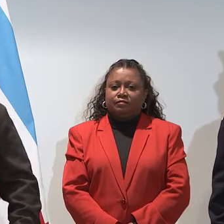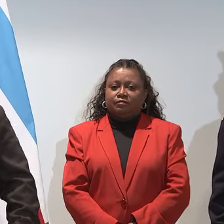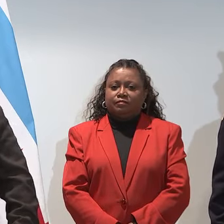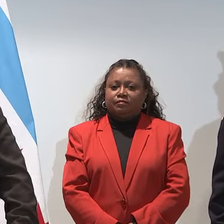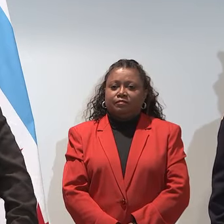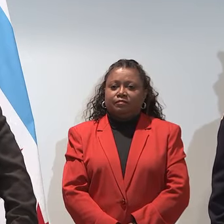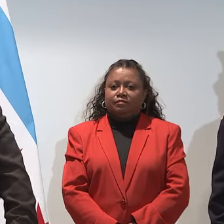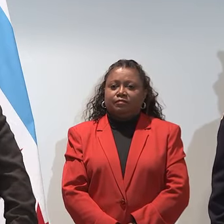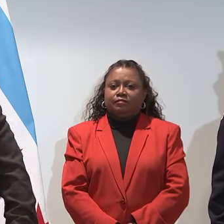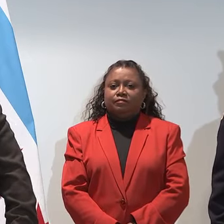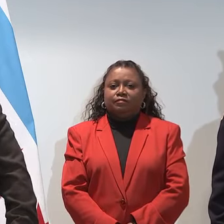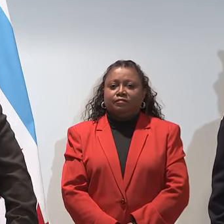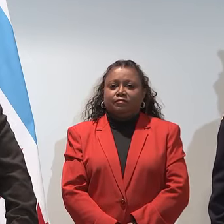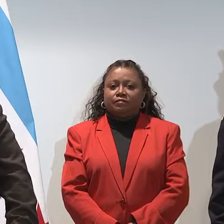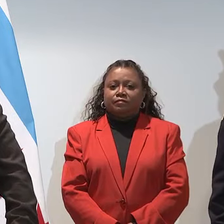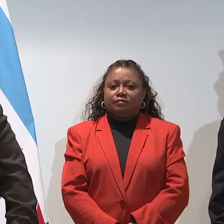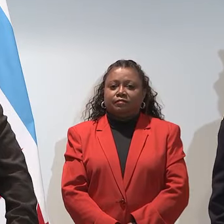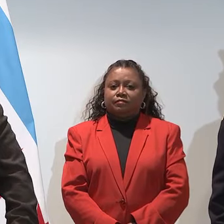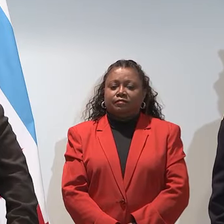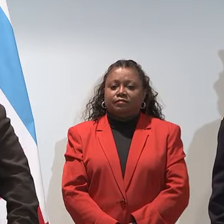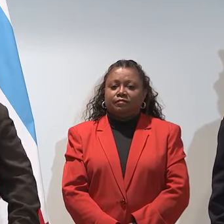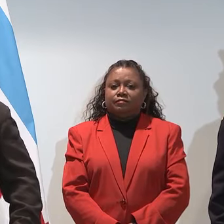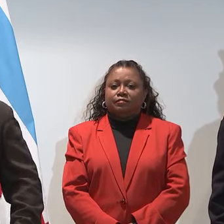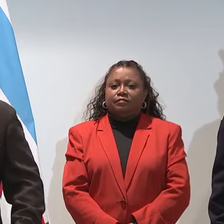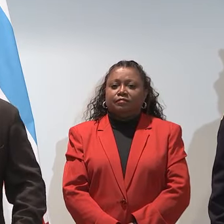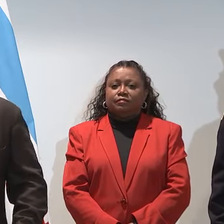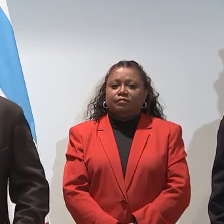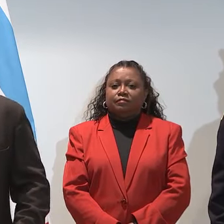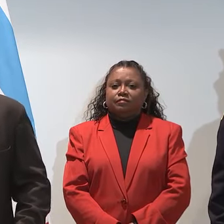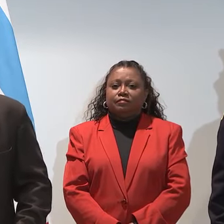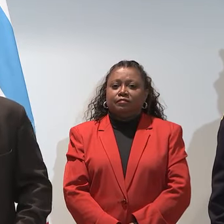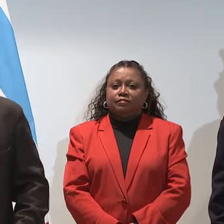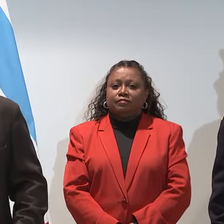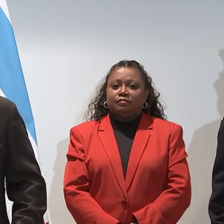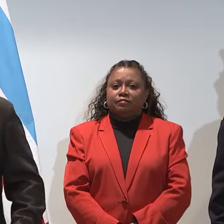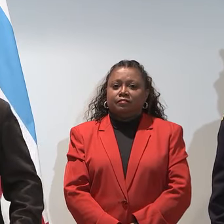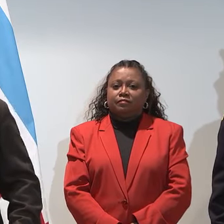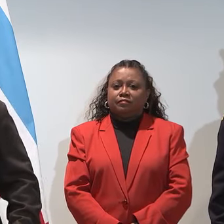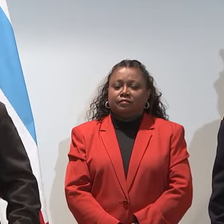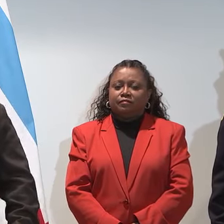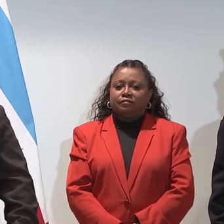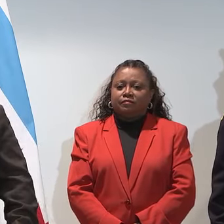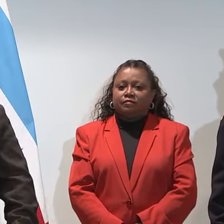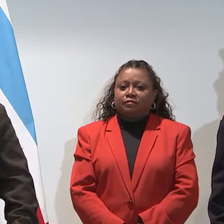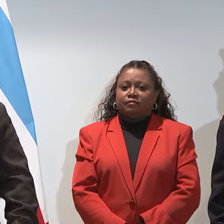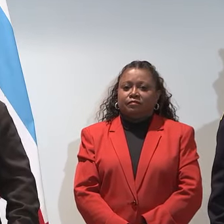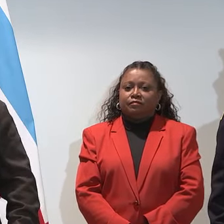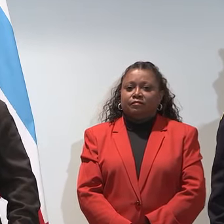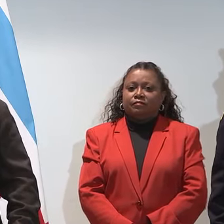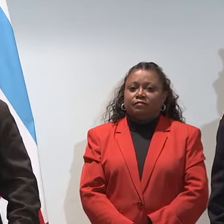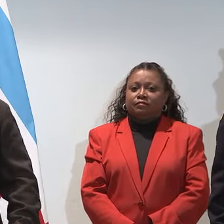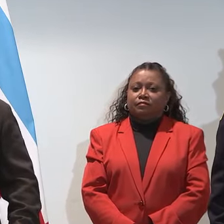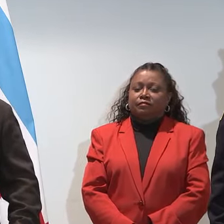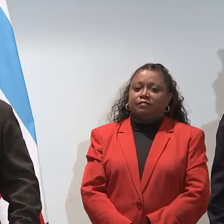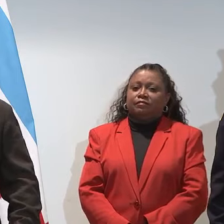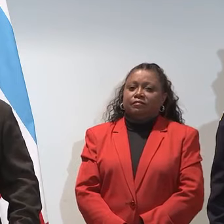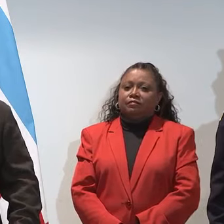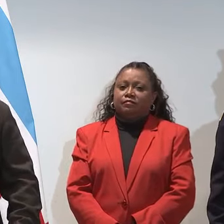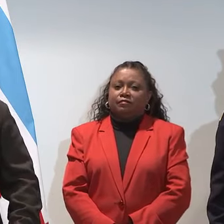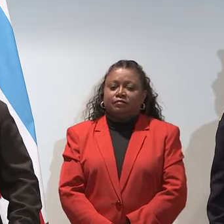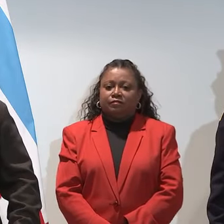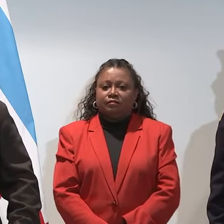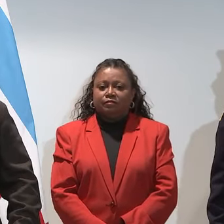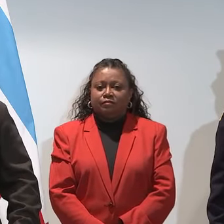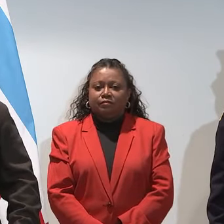organizaciones que se llama el Institute for Nonviolence, the Alliance of Local Service Organizations, Breakthrough,